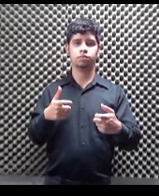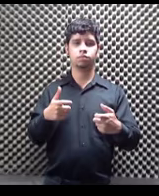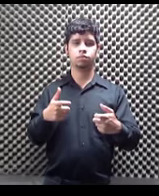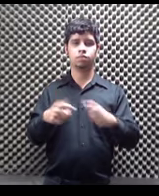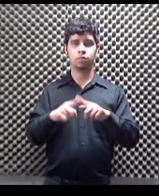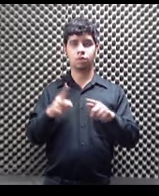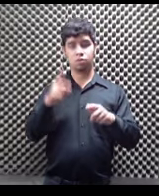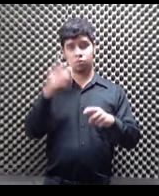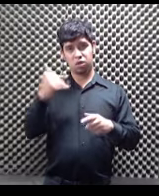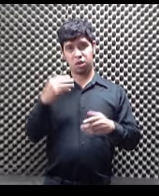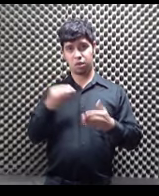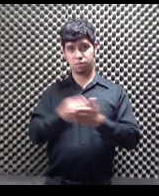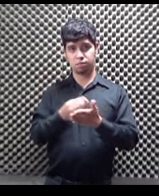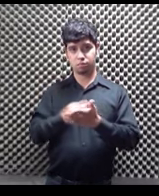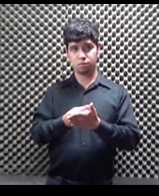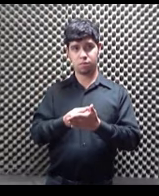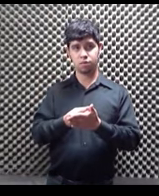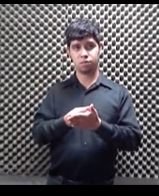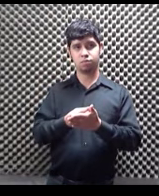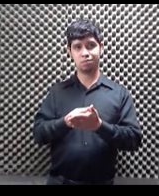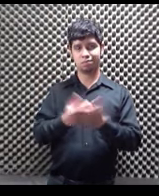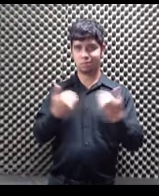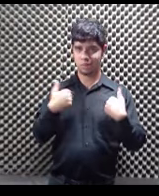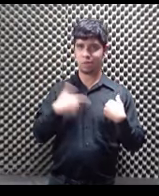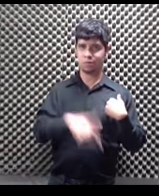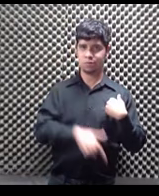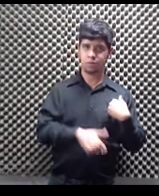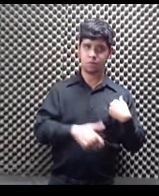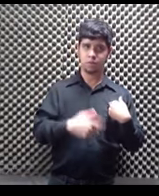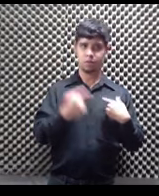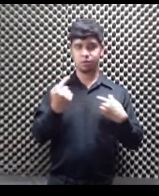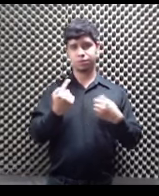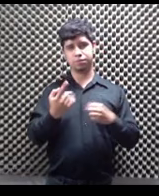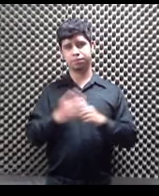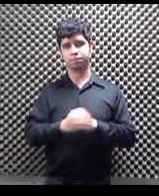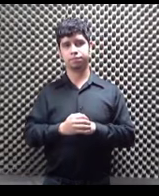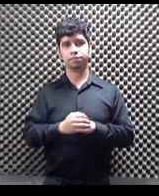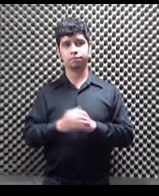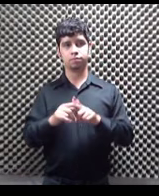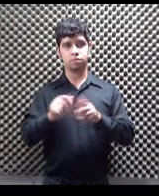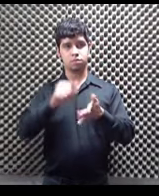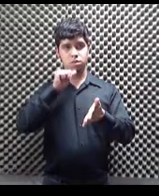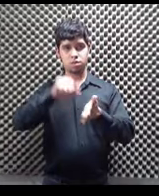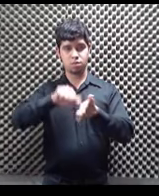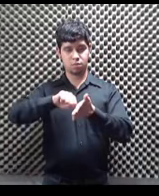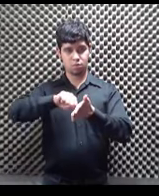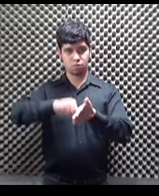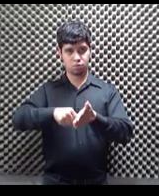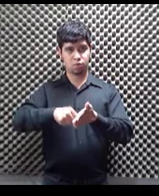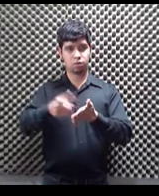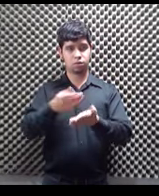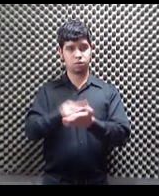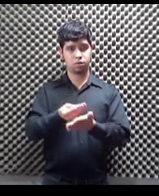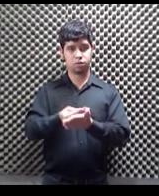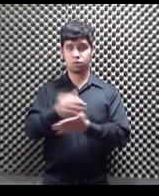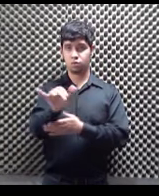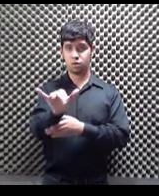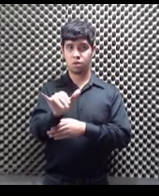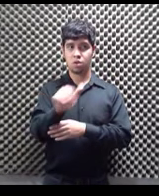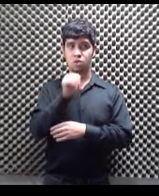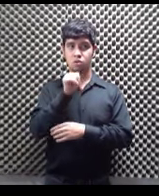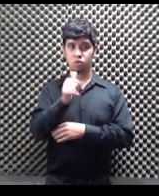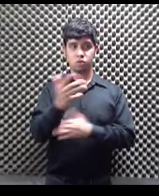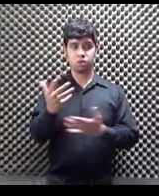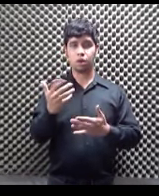rico de todos lleva su pistolita. pero marca un poder adquisitivo, ¿no? Entonces, sí, también. No